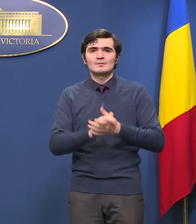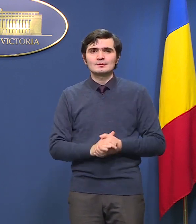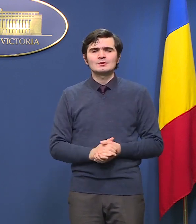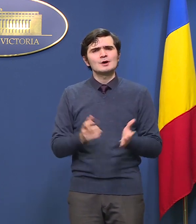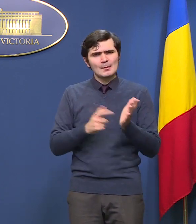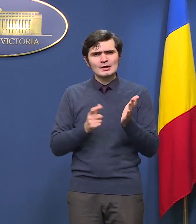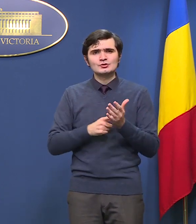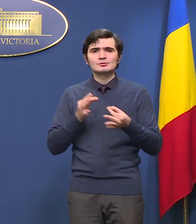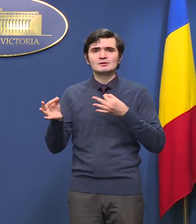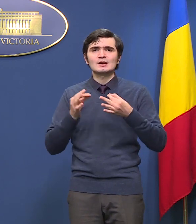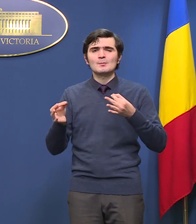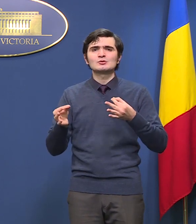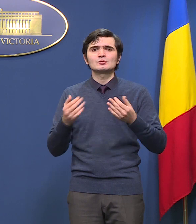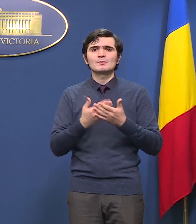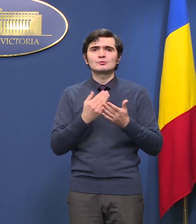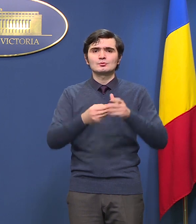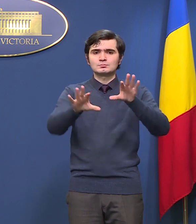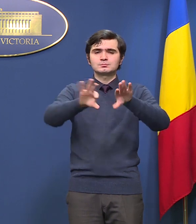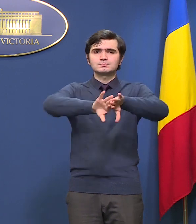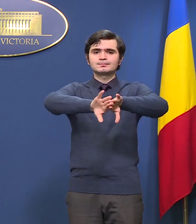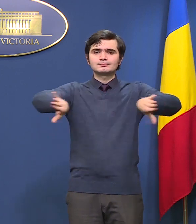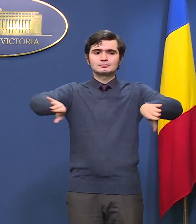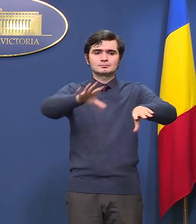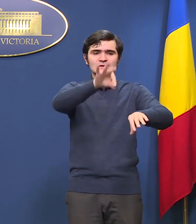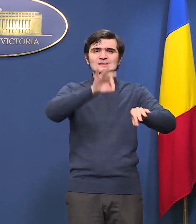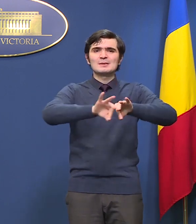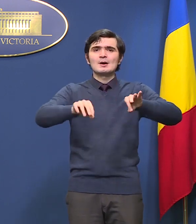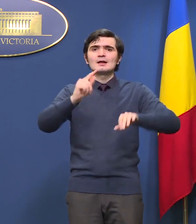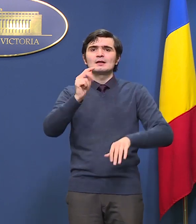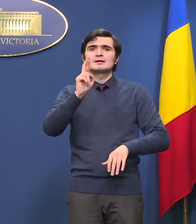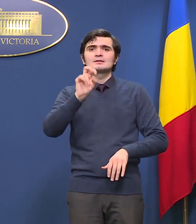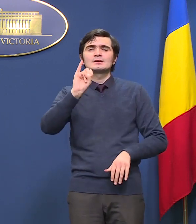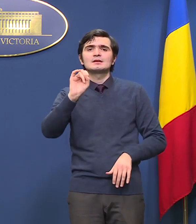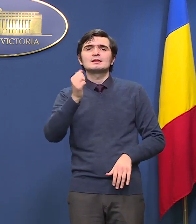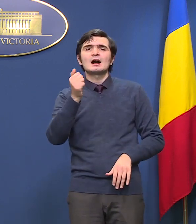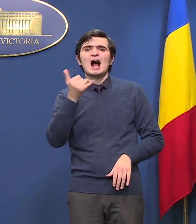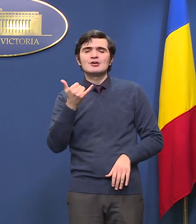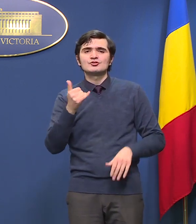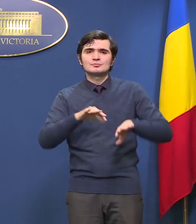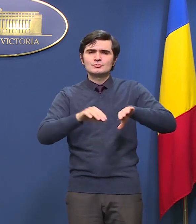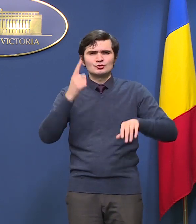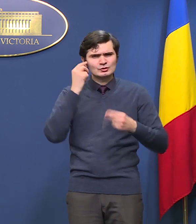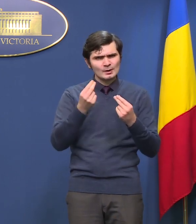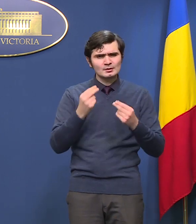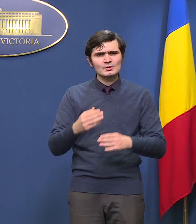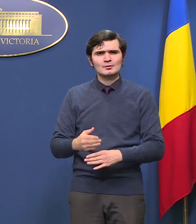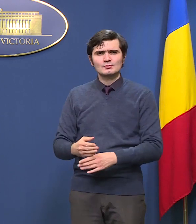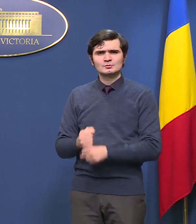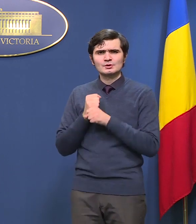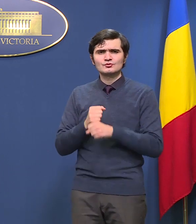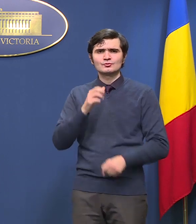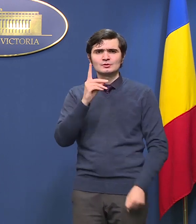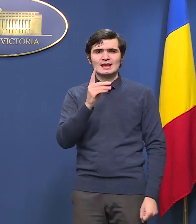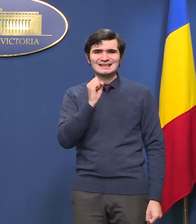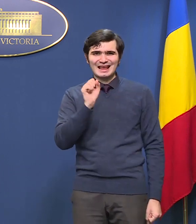măsuri. Triajul. Să se facă un triaj. Știți foarte bine, cu sprijinul Departamentului pentru Situații de Urgență,